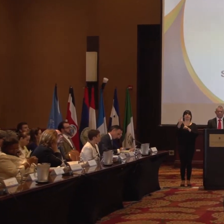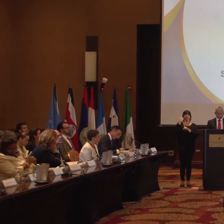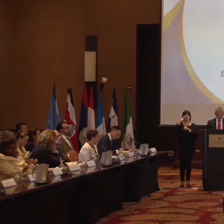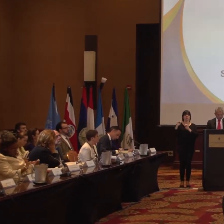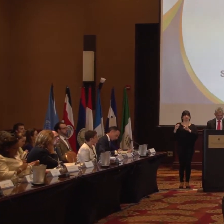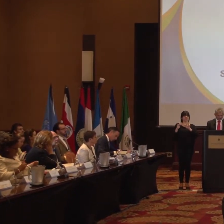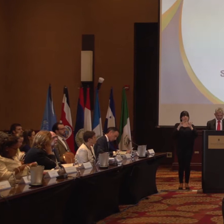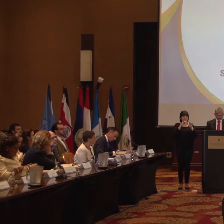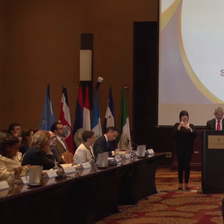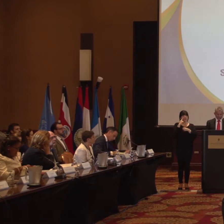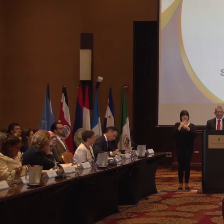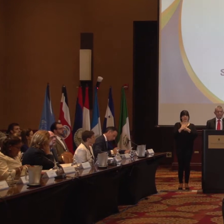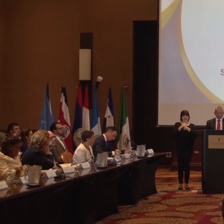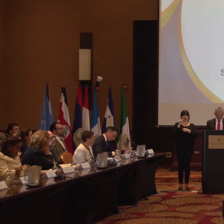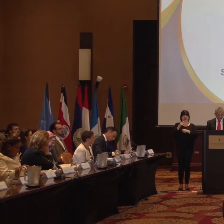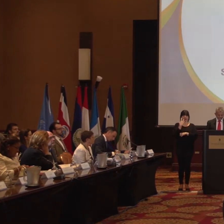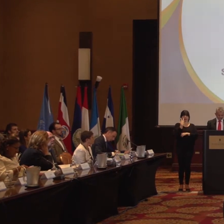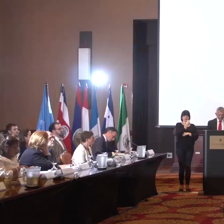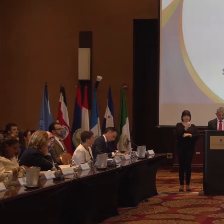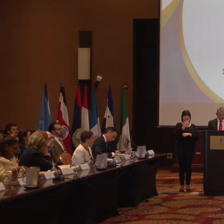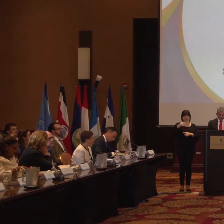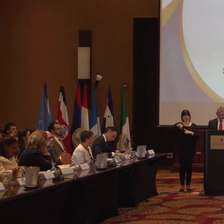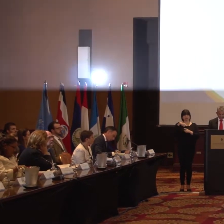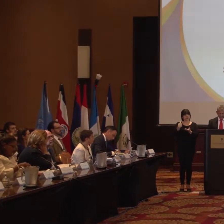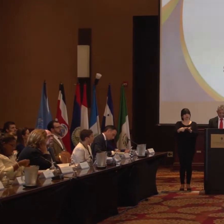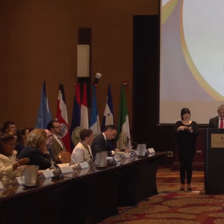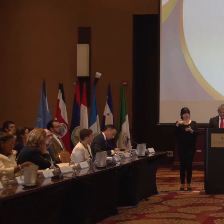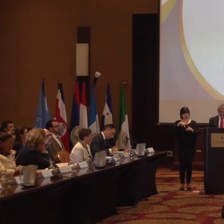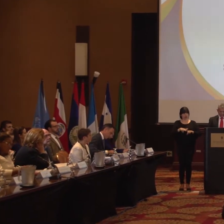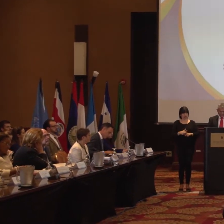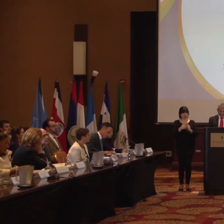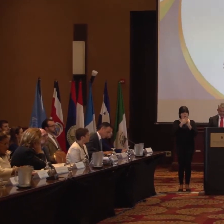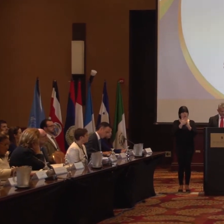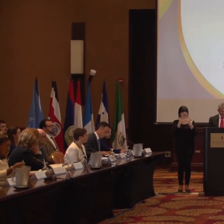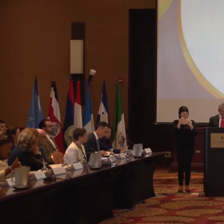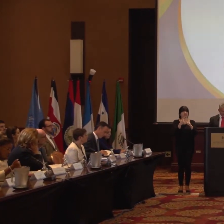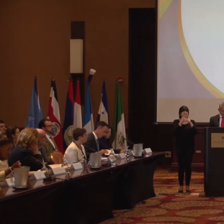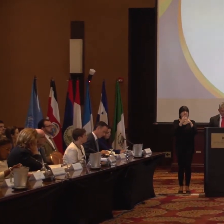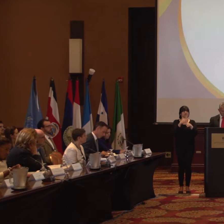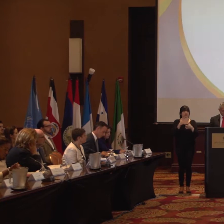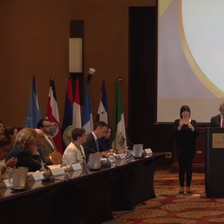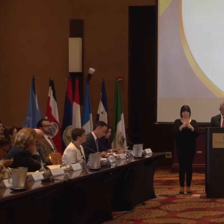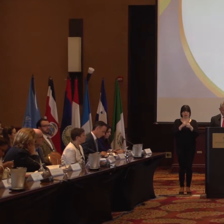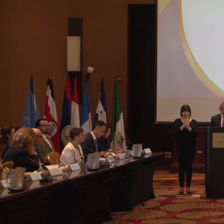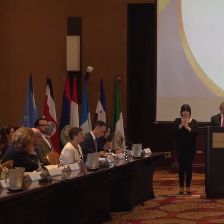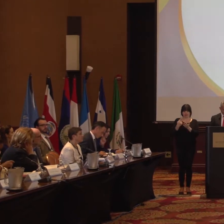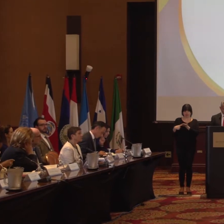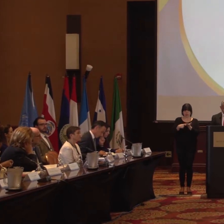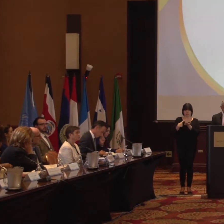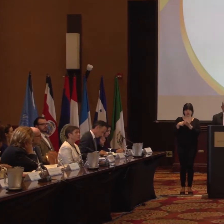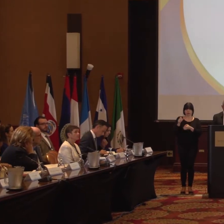desplazamiento forzado la mesa redonda que hoy se inaugura pretende a través de la discusión entre los